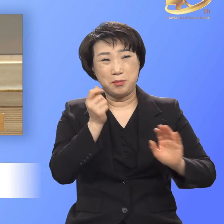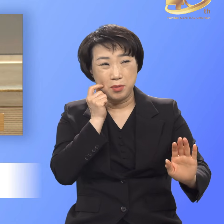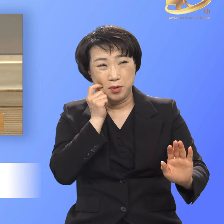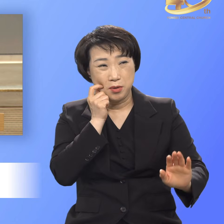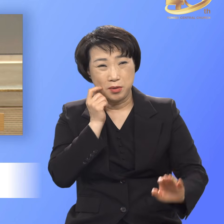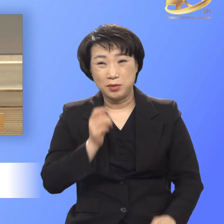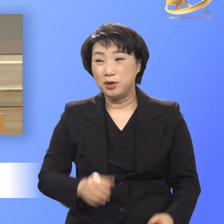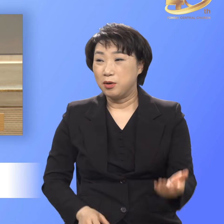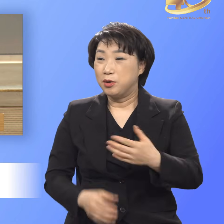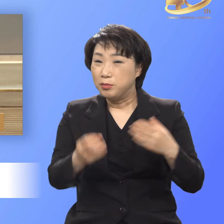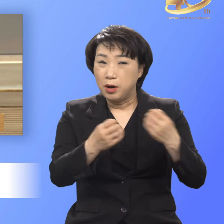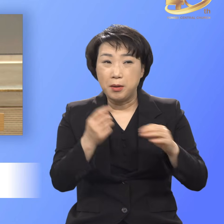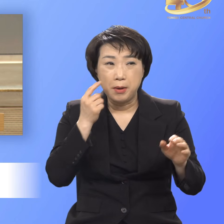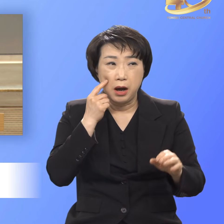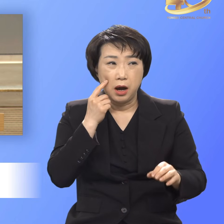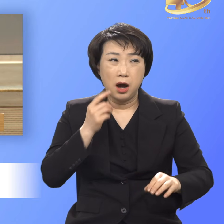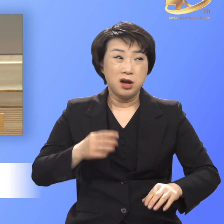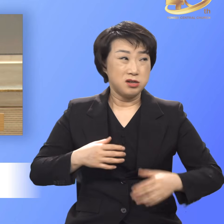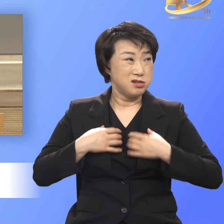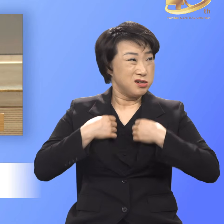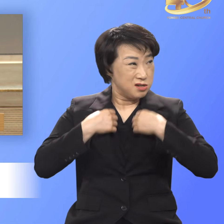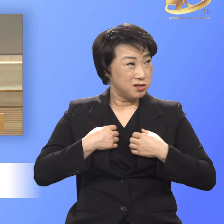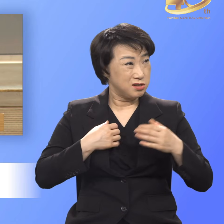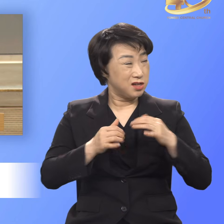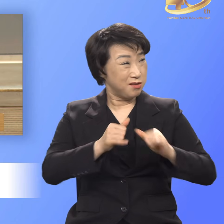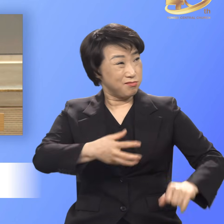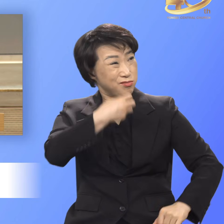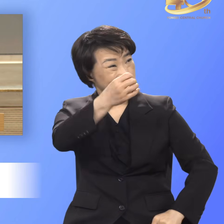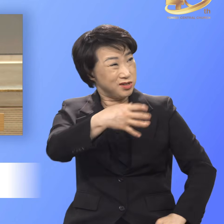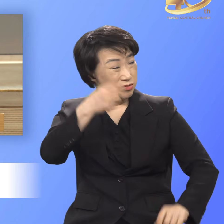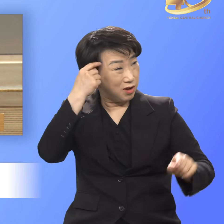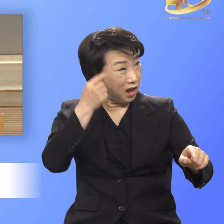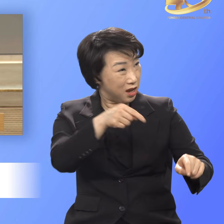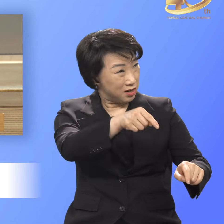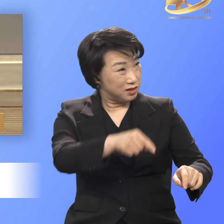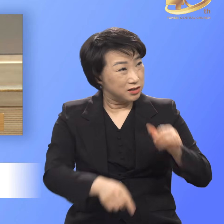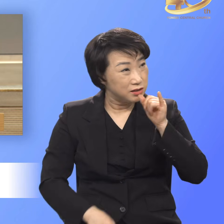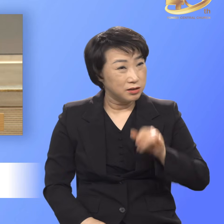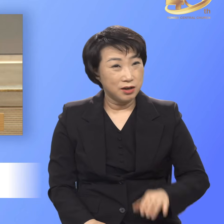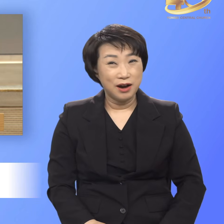근데 왜 누가 뭐라고 하면 뭐 사람을 무시하냐 그래요?